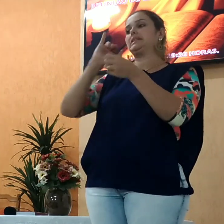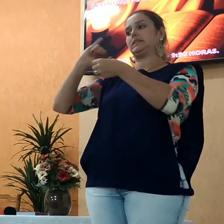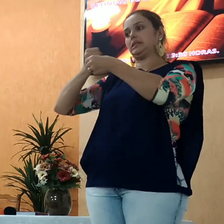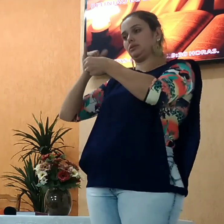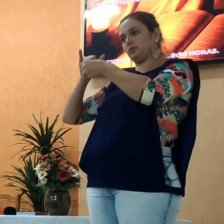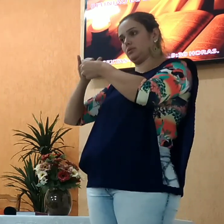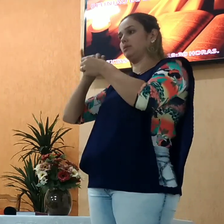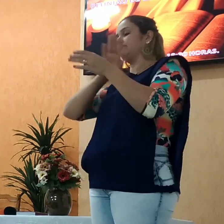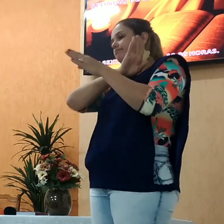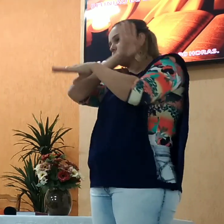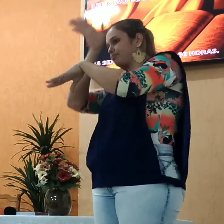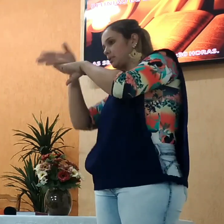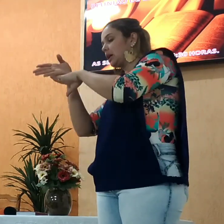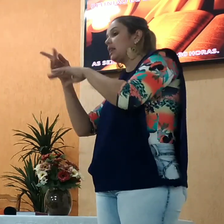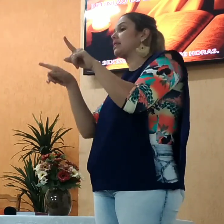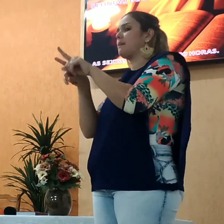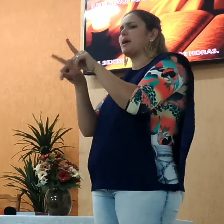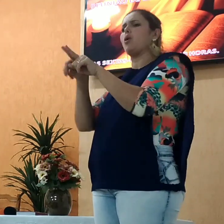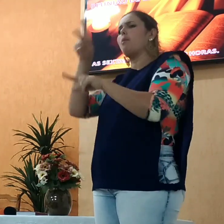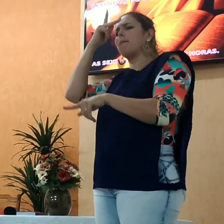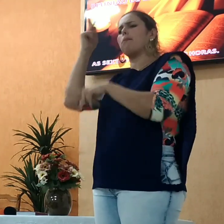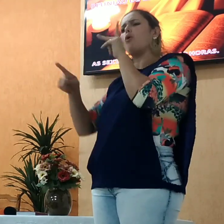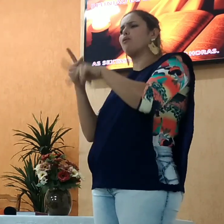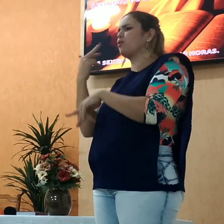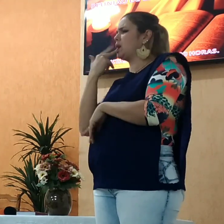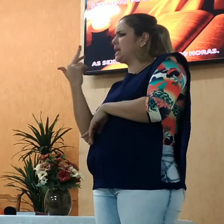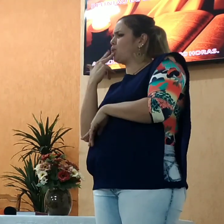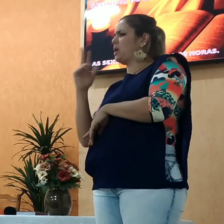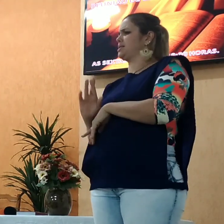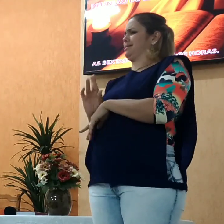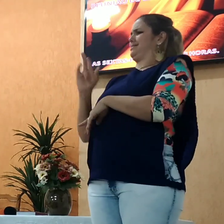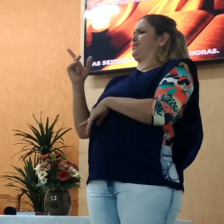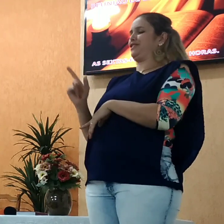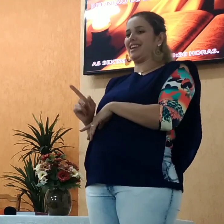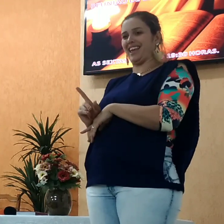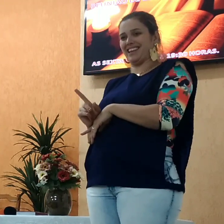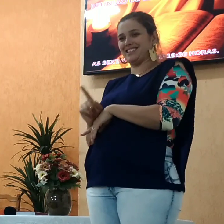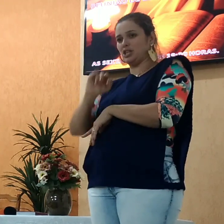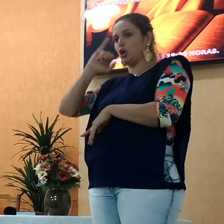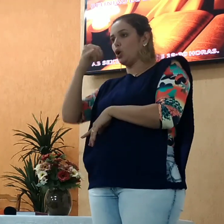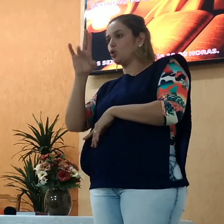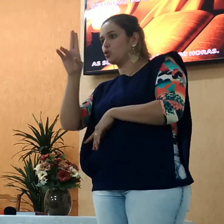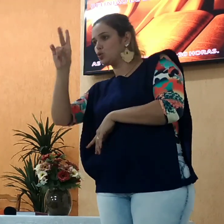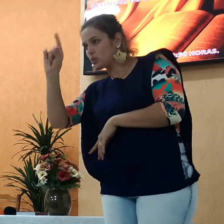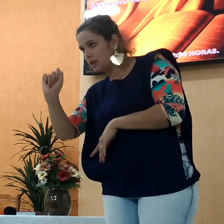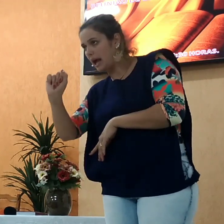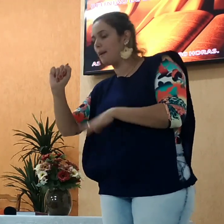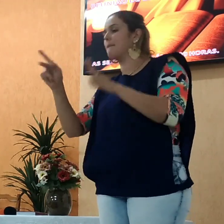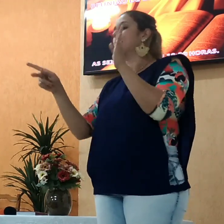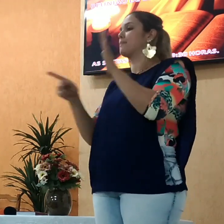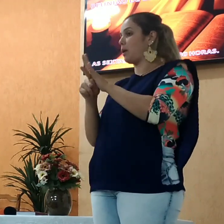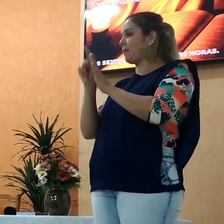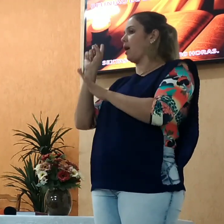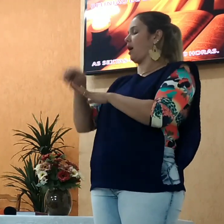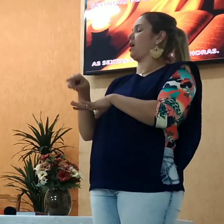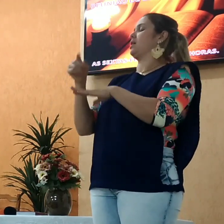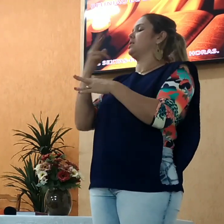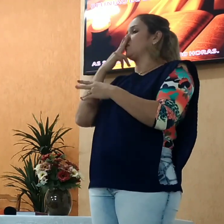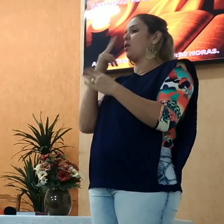meio de um povo de língua estranha, Judá se tornou o seu santuário, Israel o seu